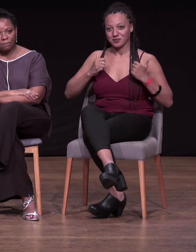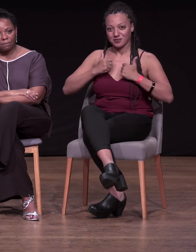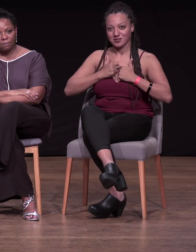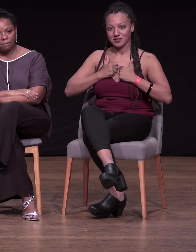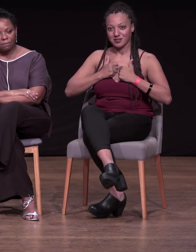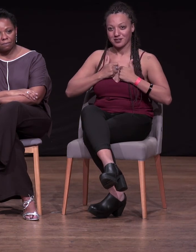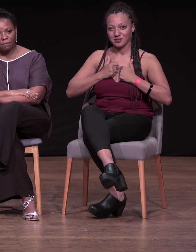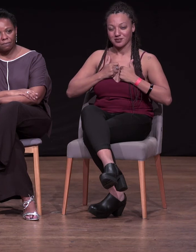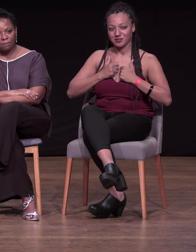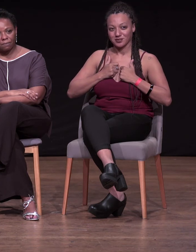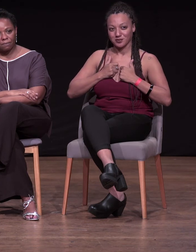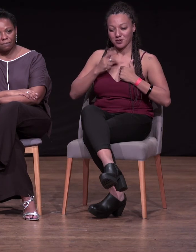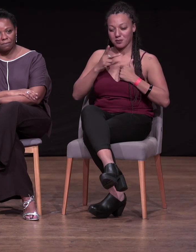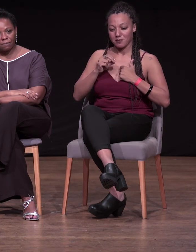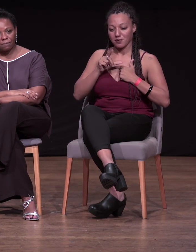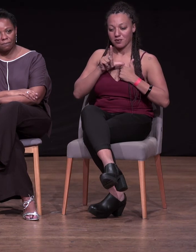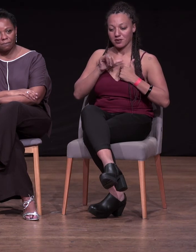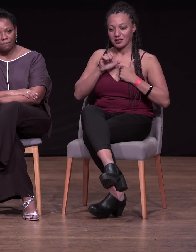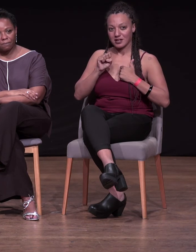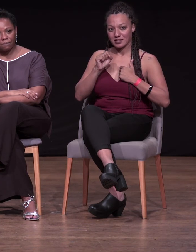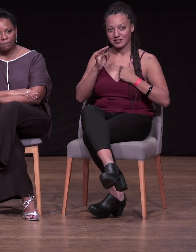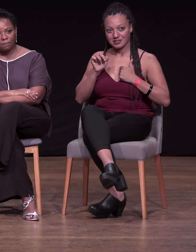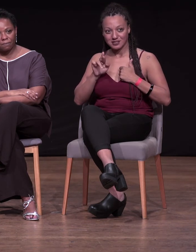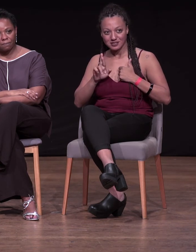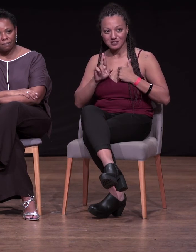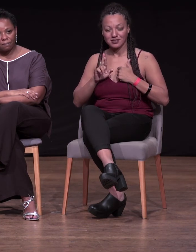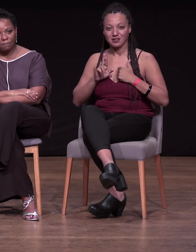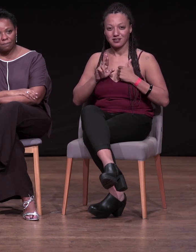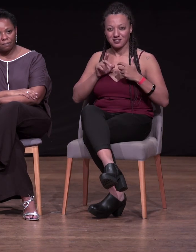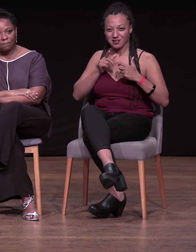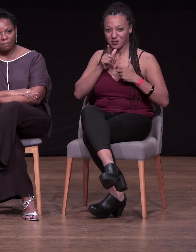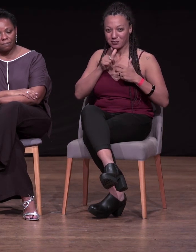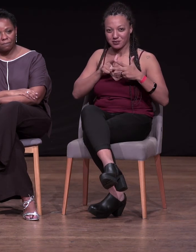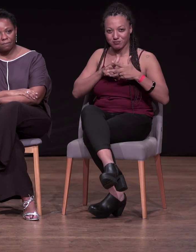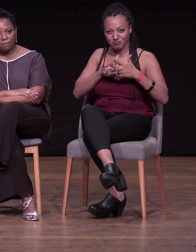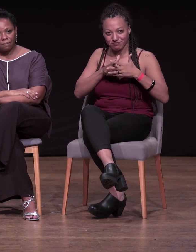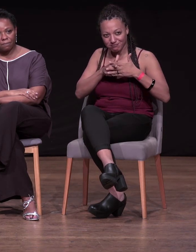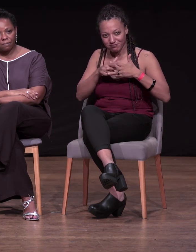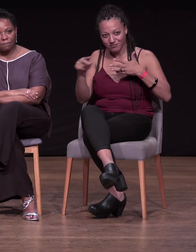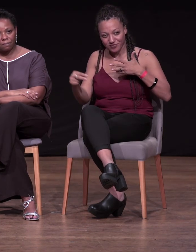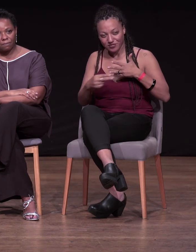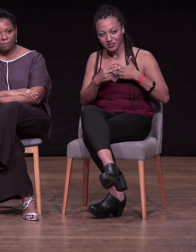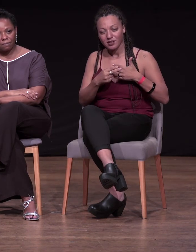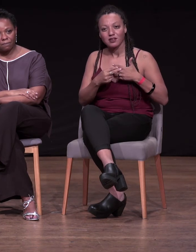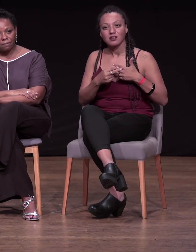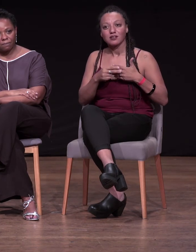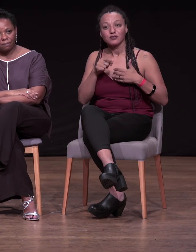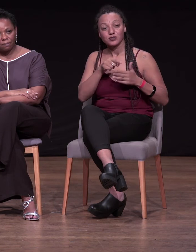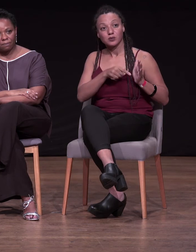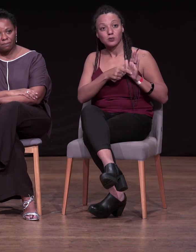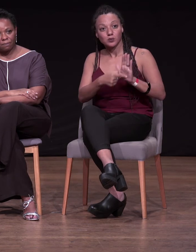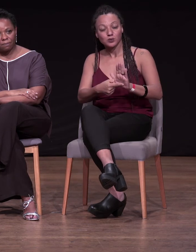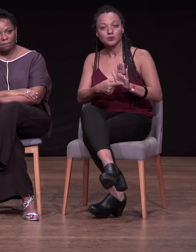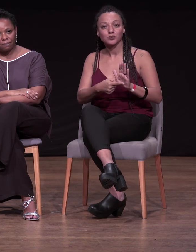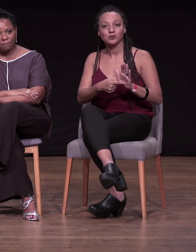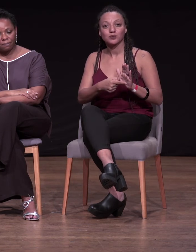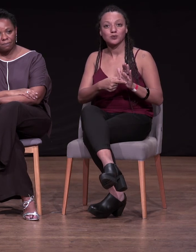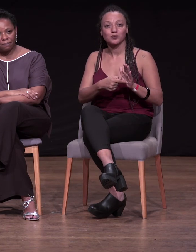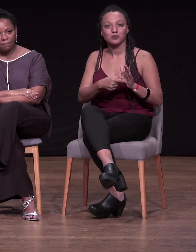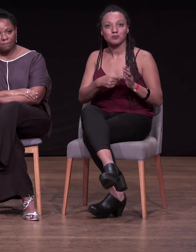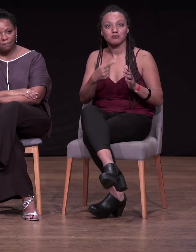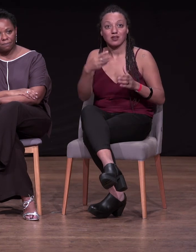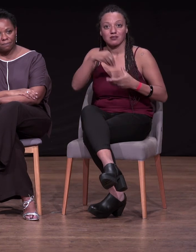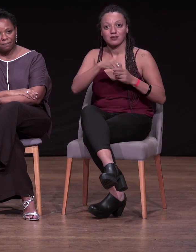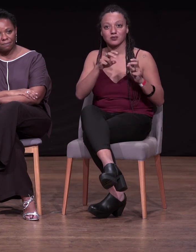e quais foram as problematizações acerca disso, ou quais foram os pensamentos em cima disso, e você traz para cá, e aí